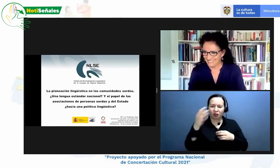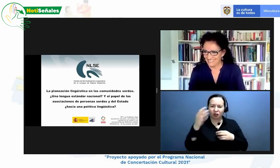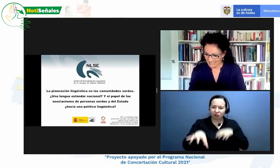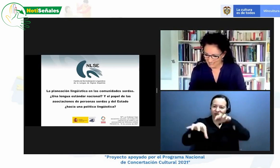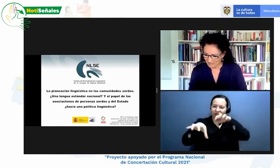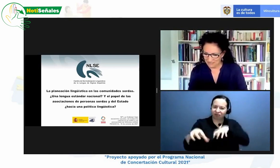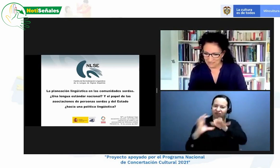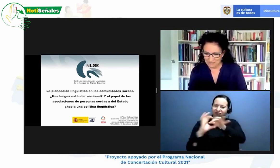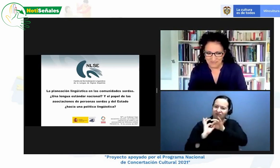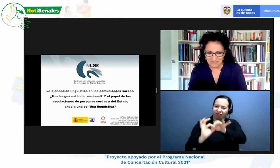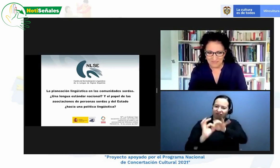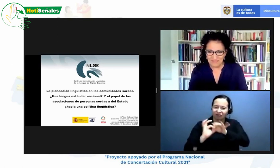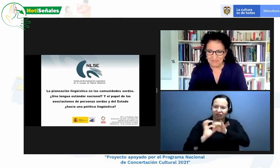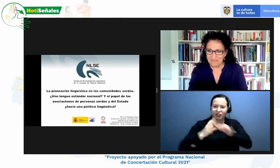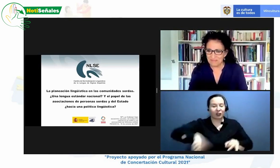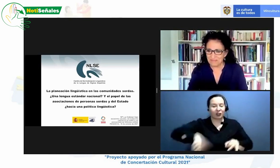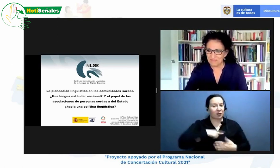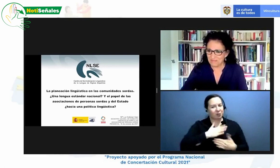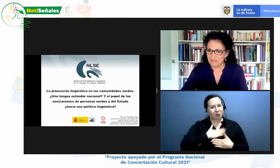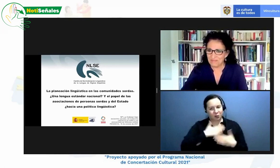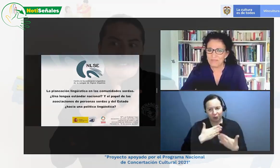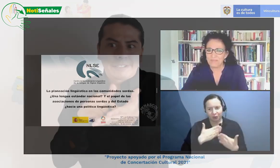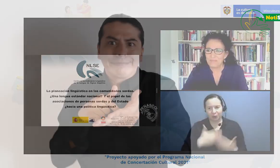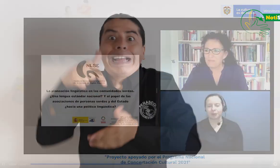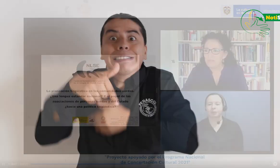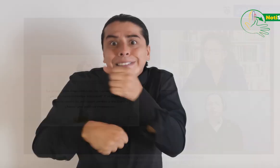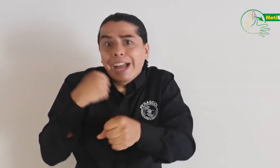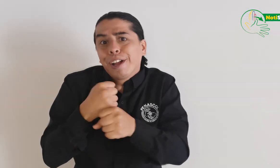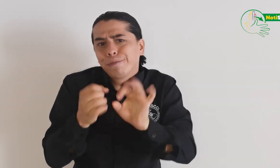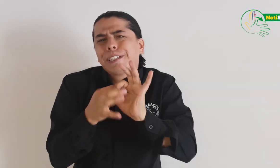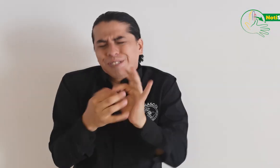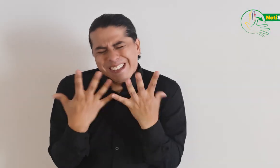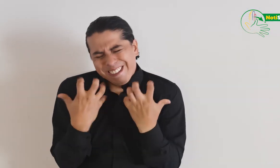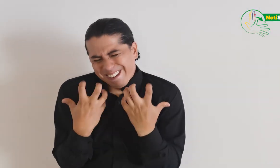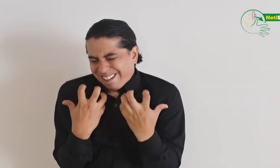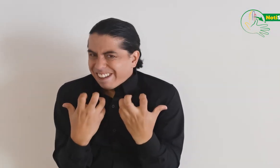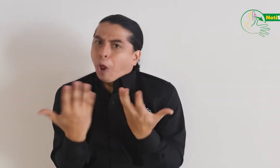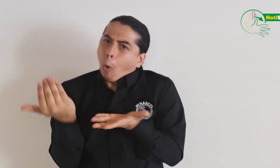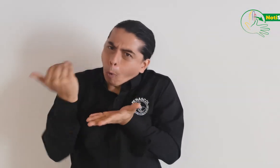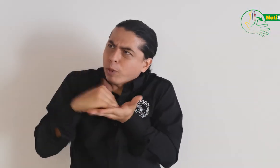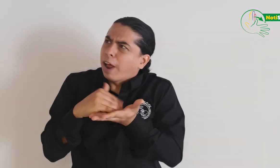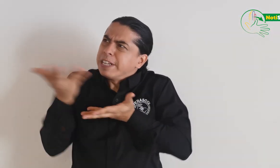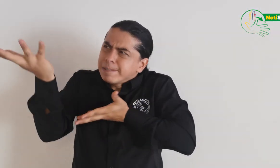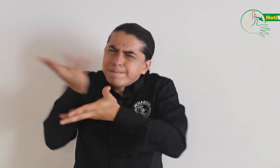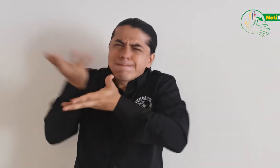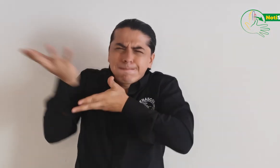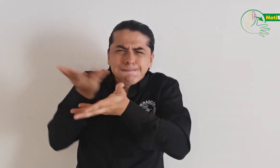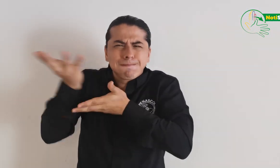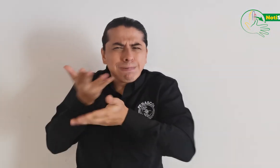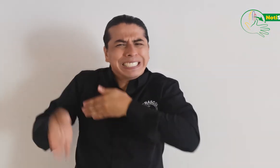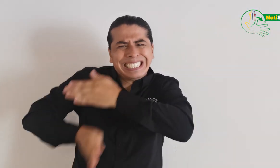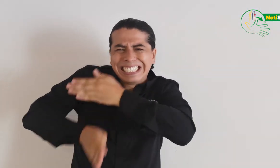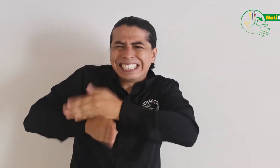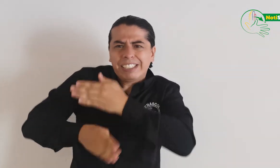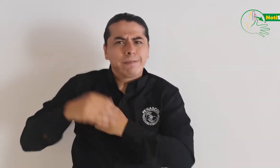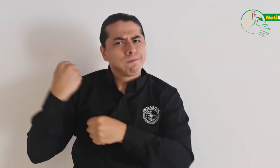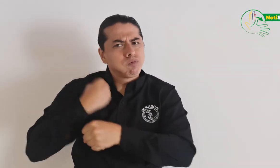estaríamos encantadísimos. Quien nos estuvo acompañando y por ello FENASCOL quiere nuevamente